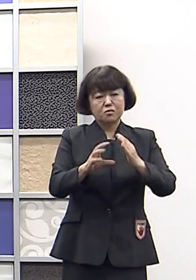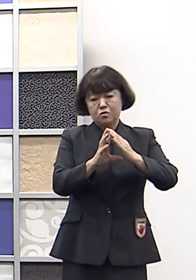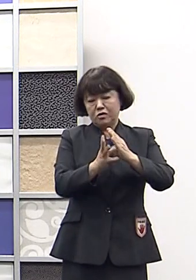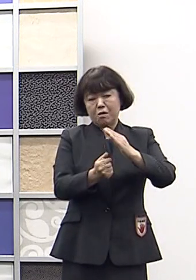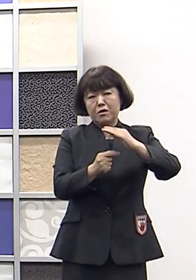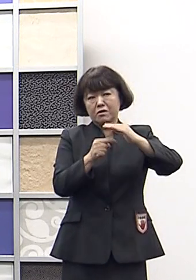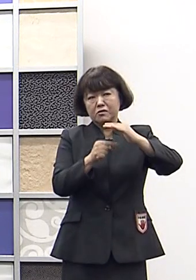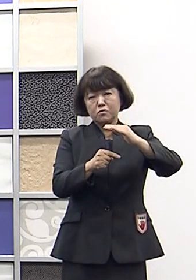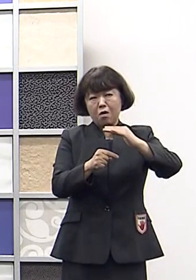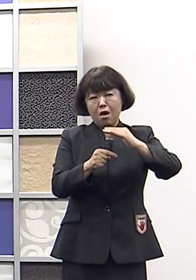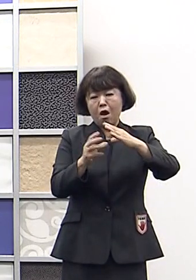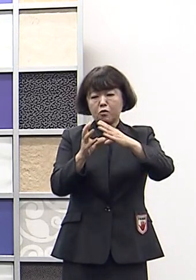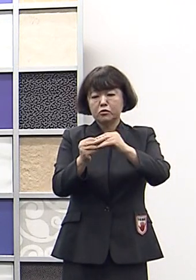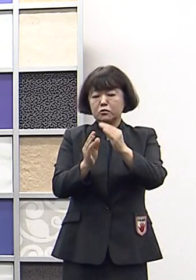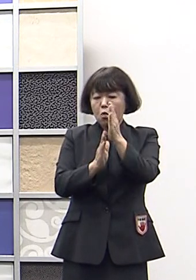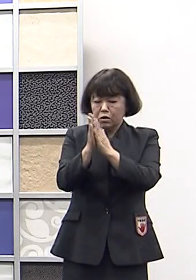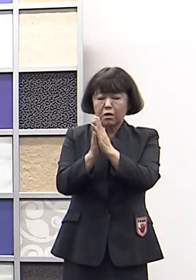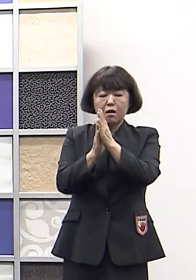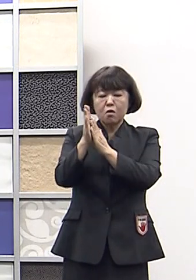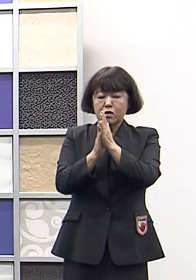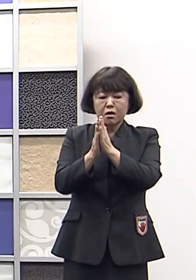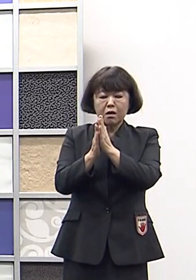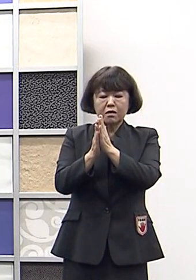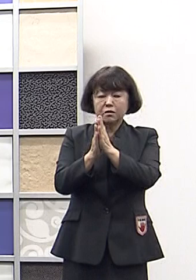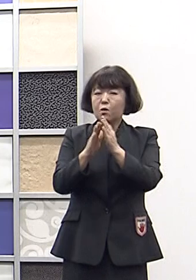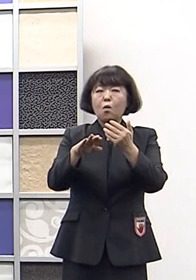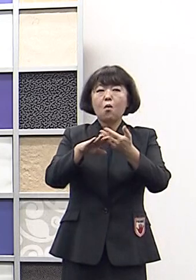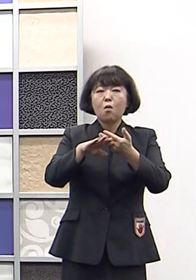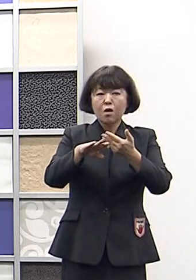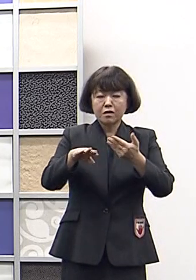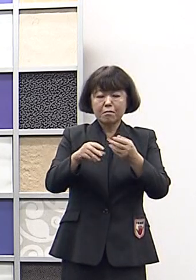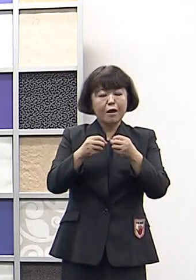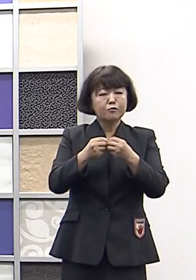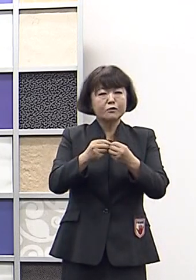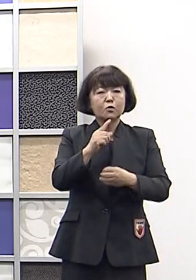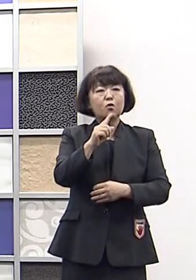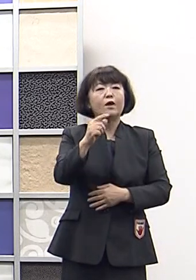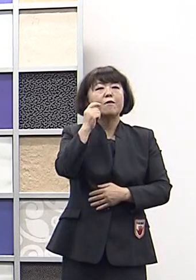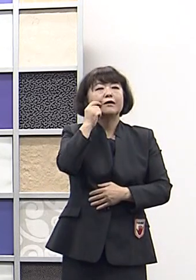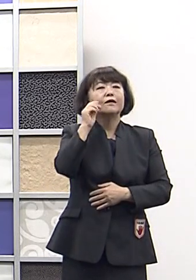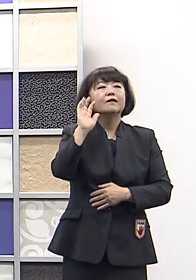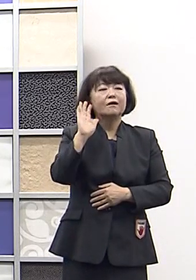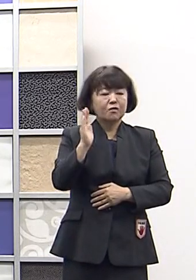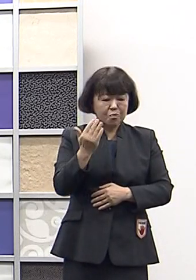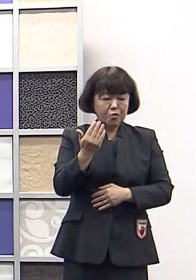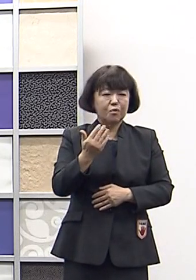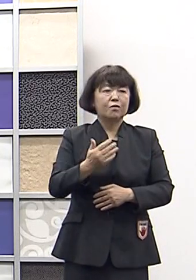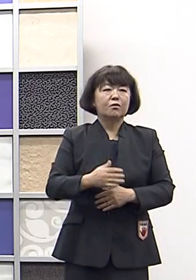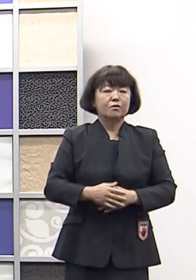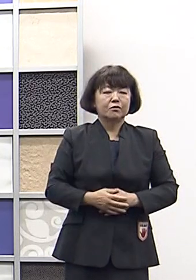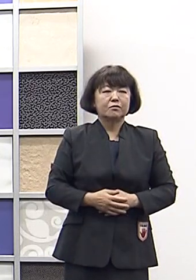ではなくて、まあ、ちょっと詳細の内容は差し控えたいと思いますが、まあ、しっかりですね、その